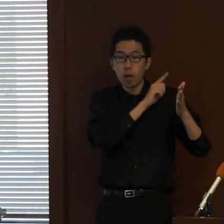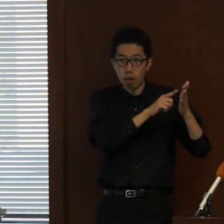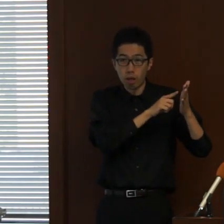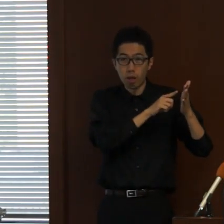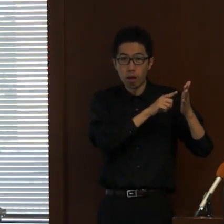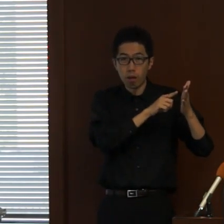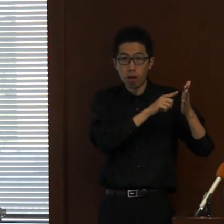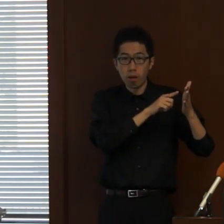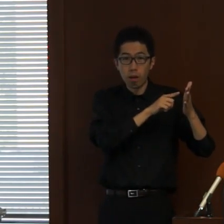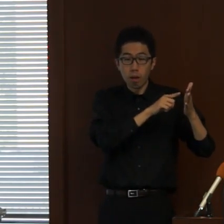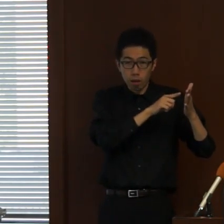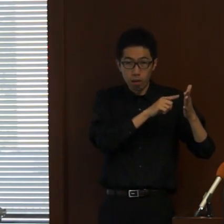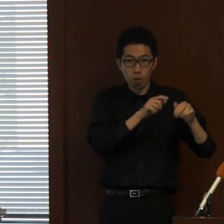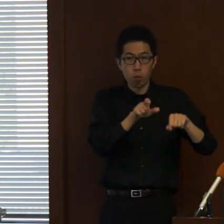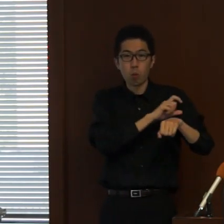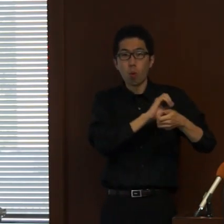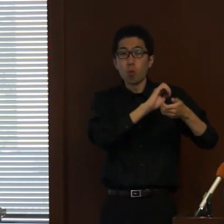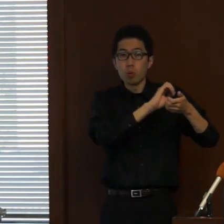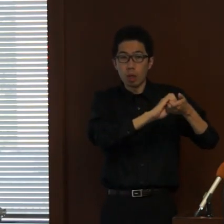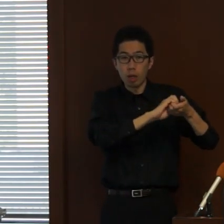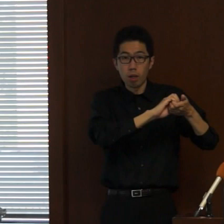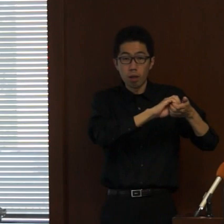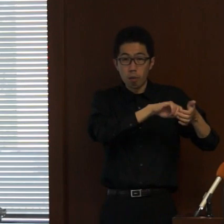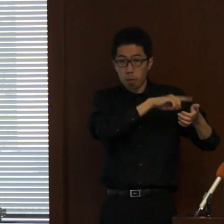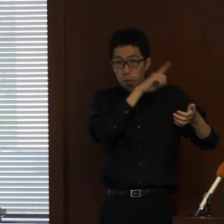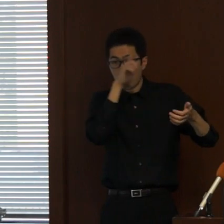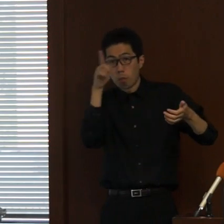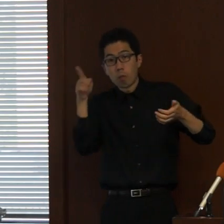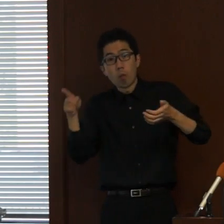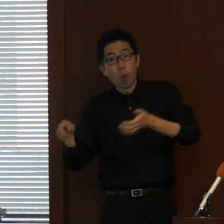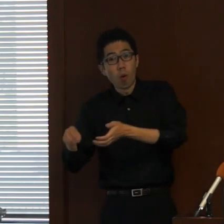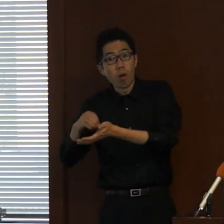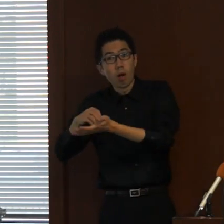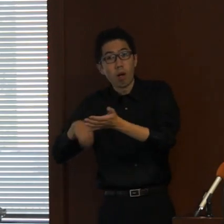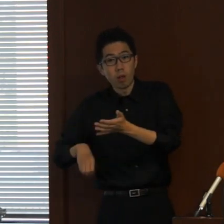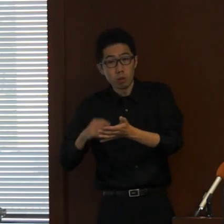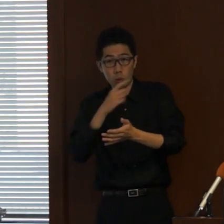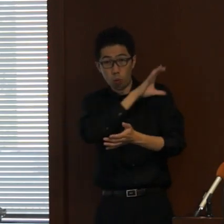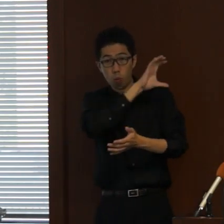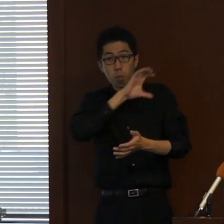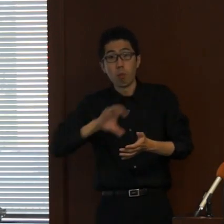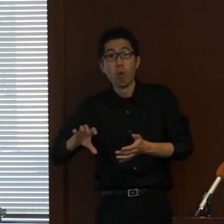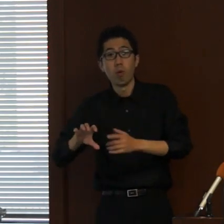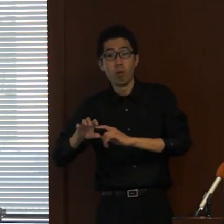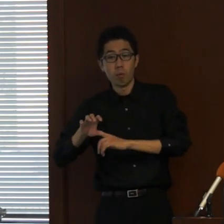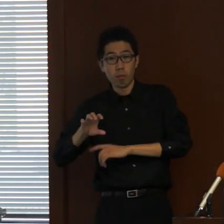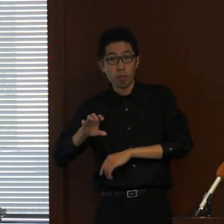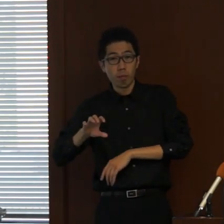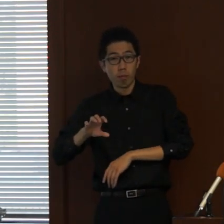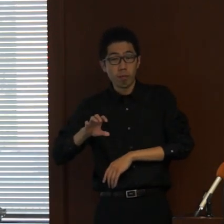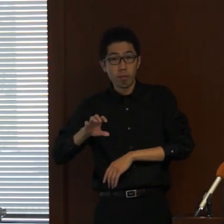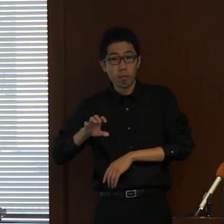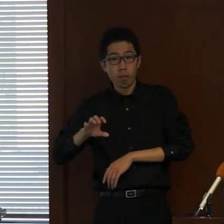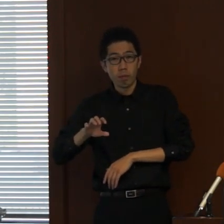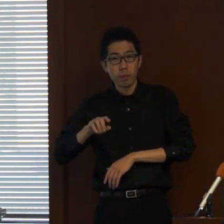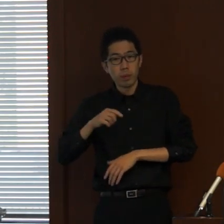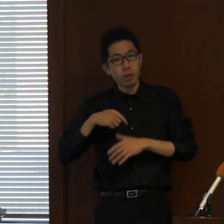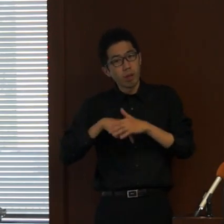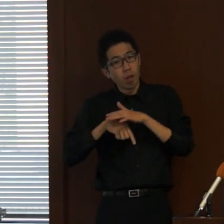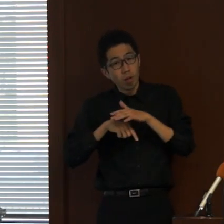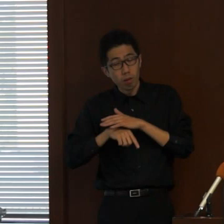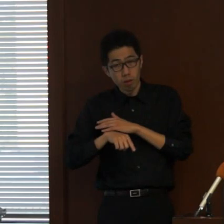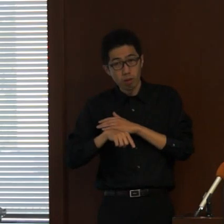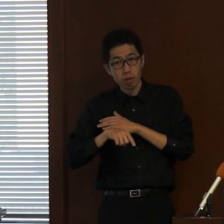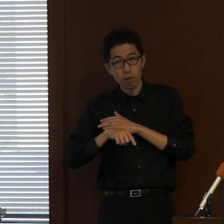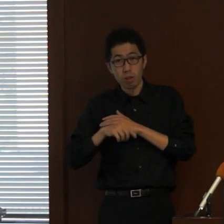解除っていうことを、これ今日分析しなきゃいけないんだけども、いや普通はなんとなくこう佐賀県は順